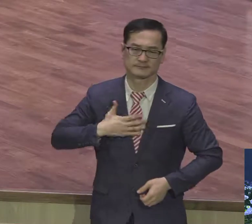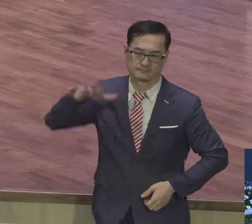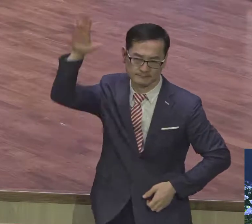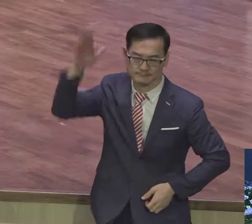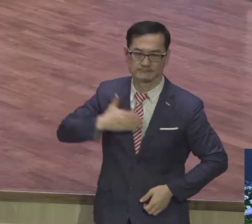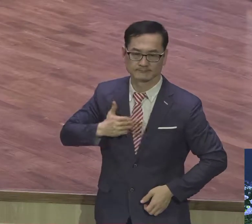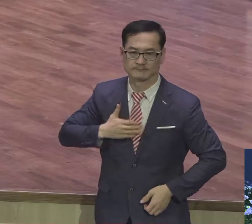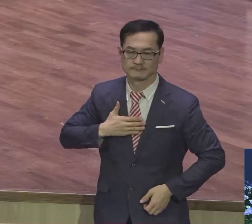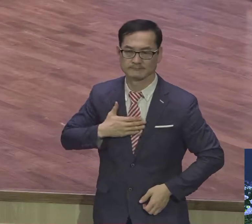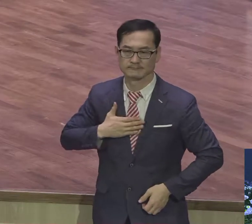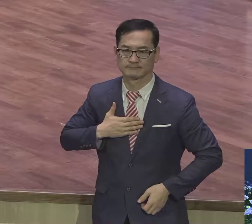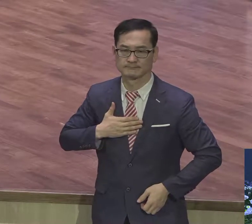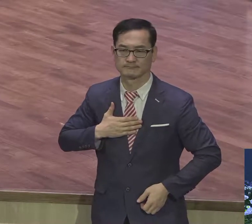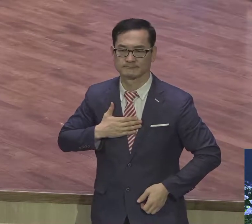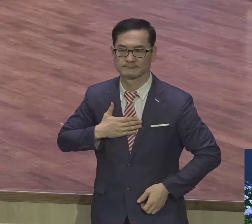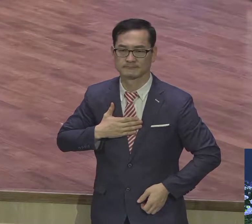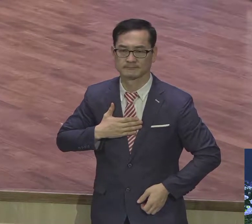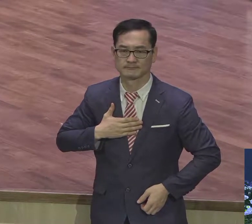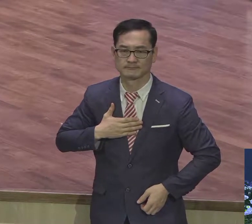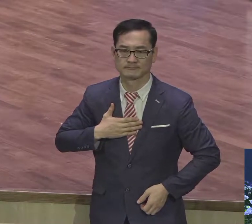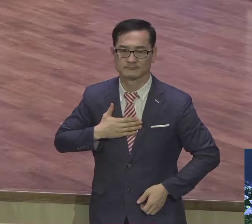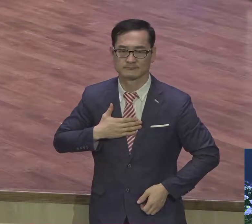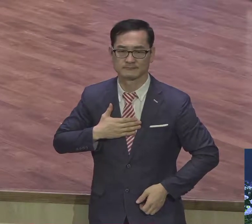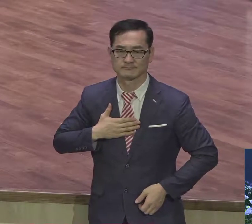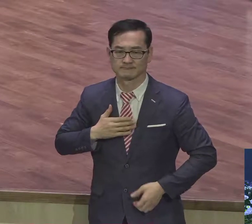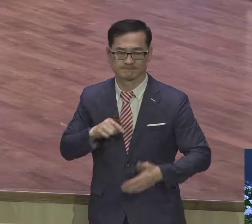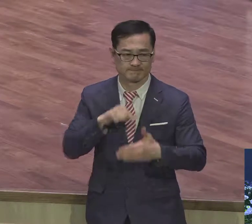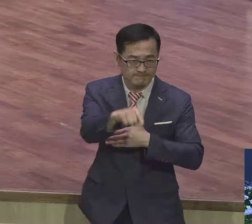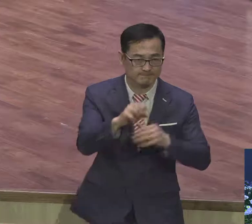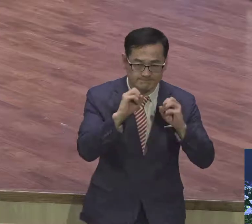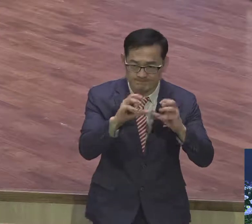나를 통해서 인생 영적 작품이 만들어져야 된다.